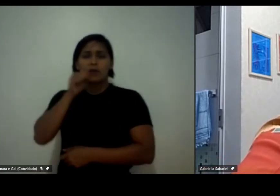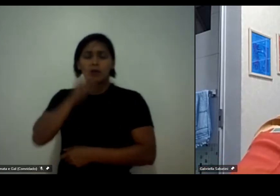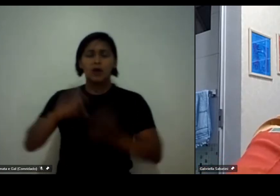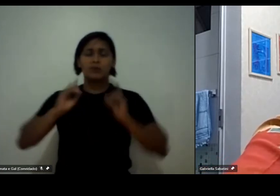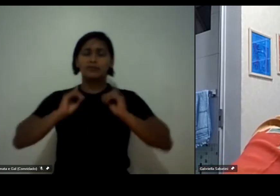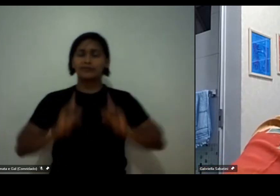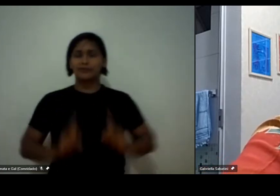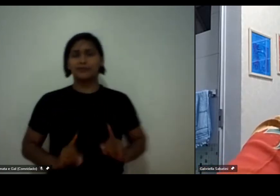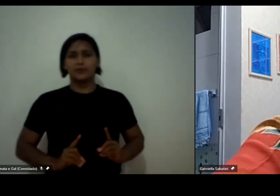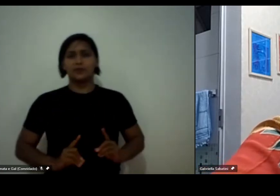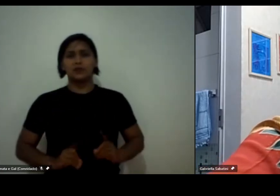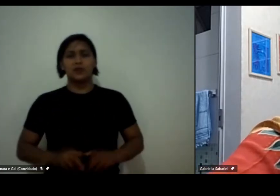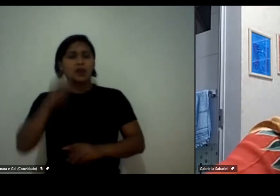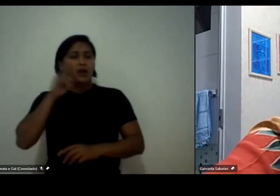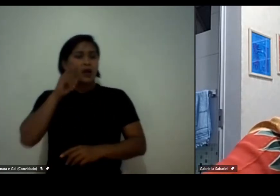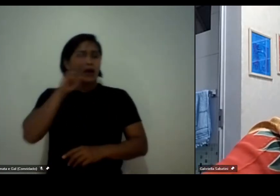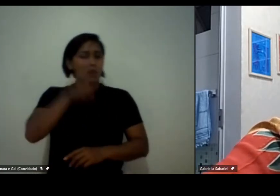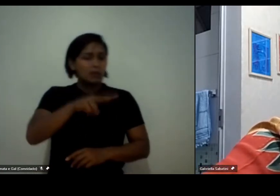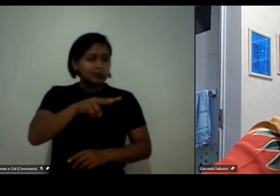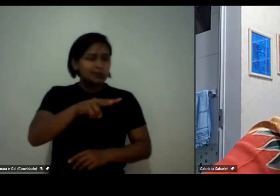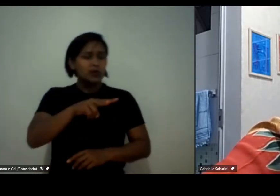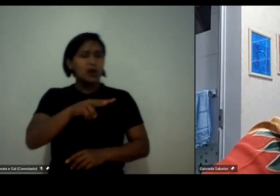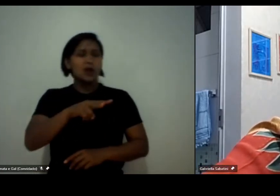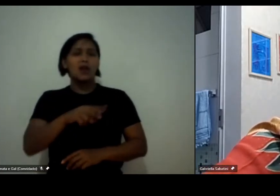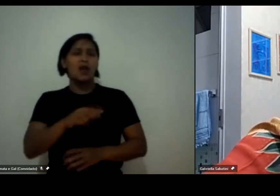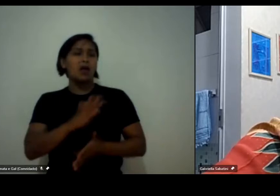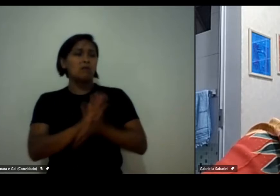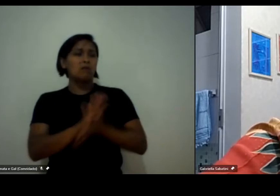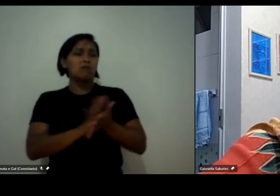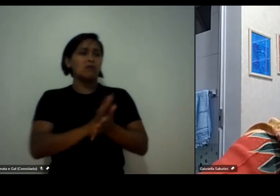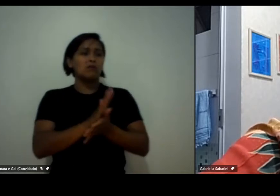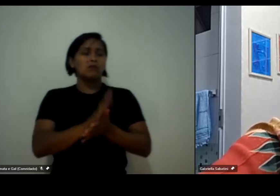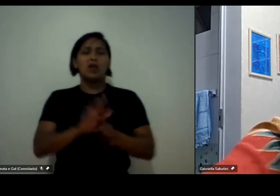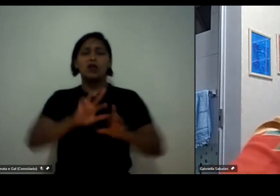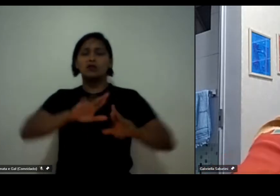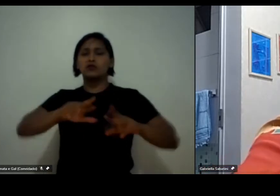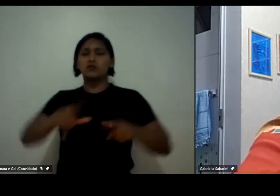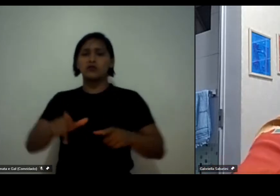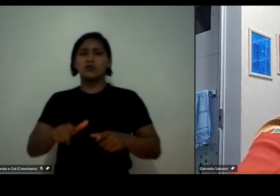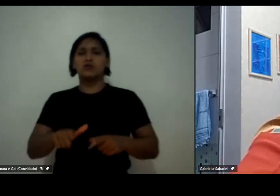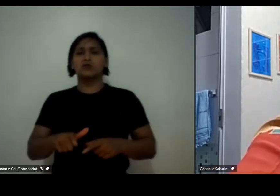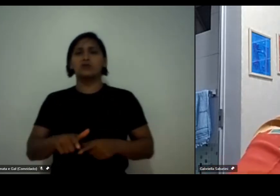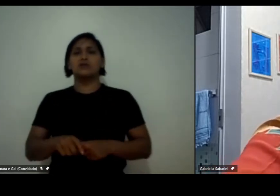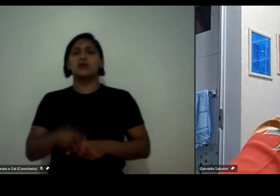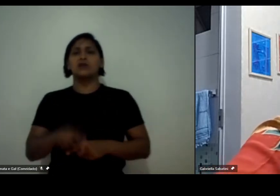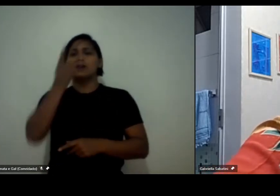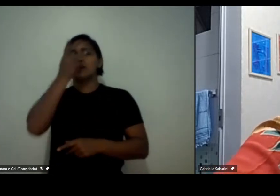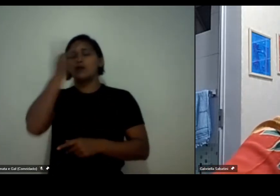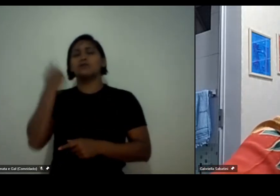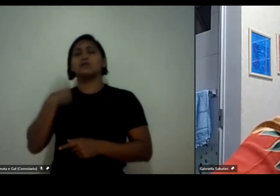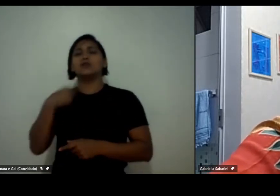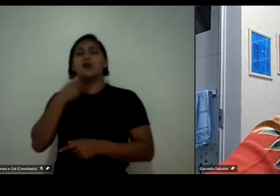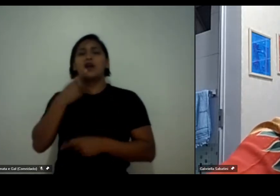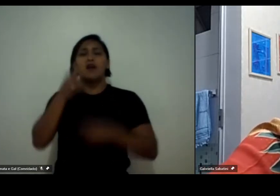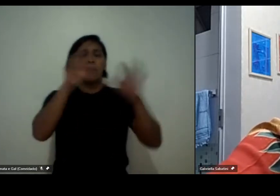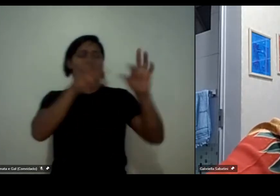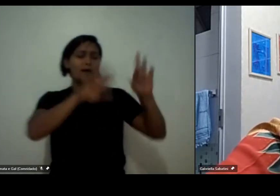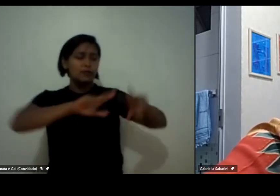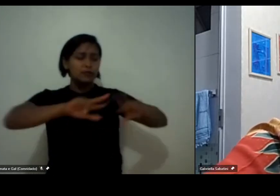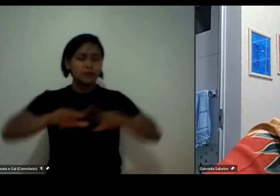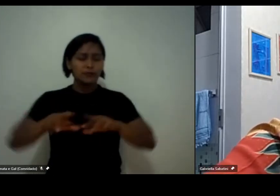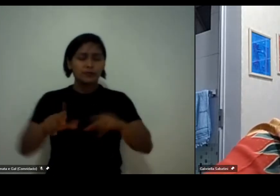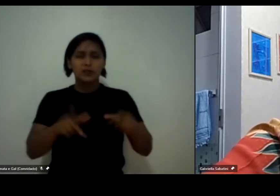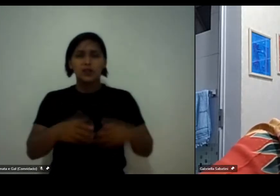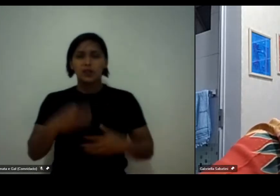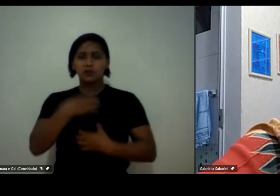olhar eurocêntrico, sem deficiência e masculino. Nossos corpos tomam forma no momento em que são